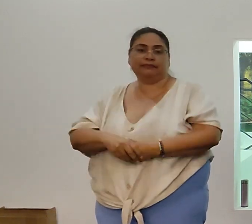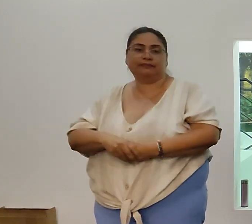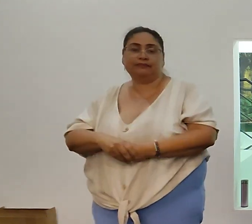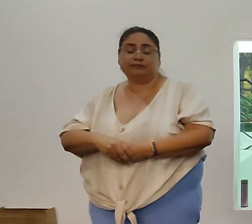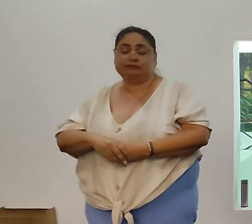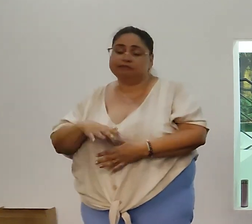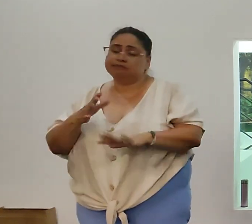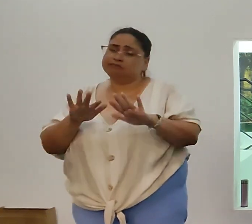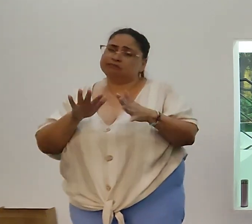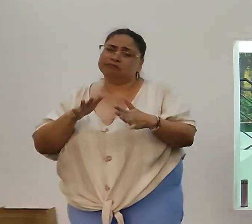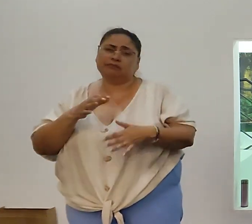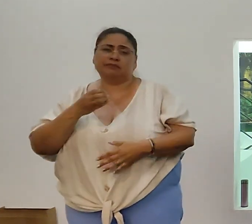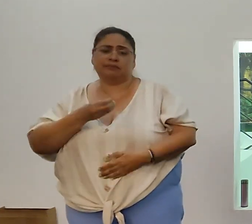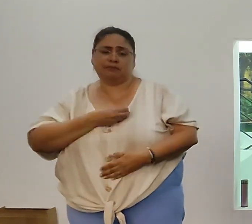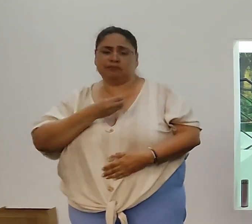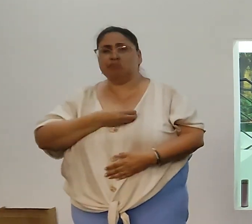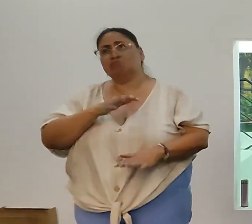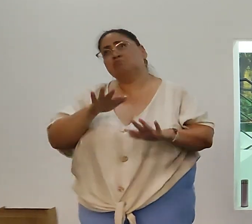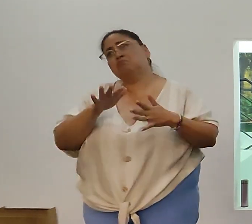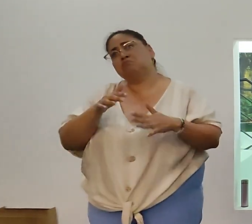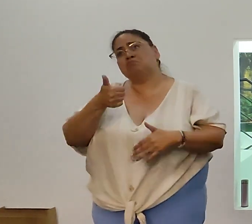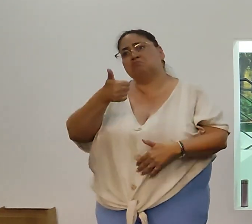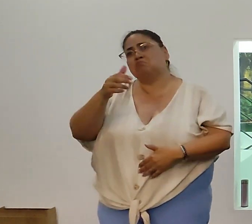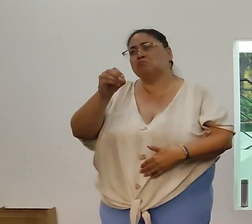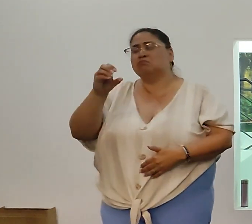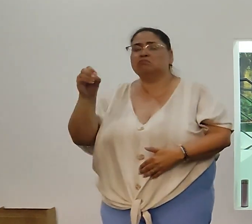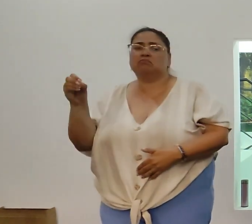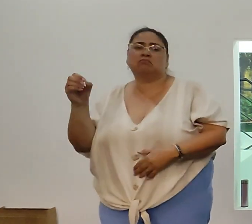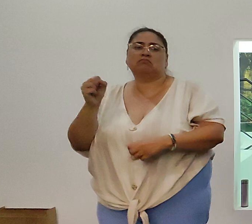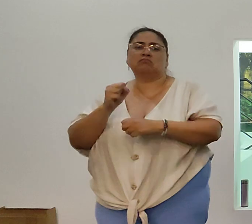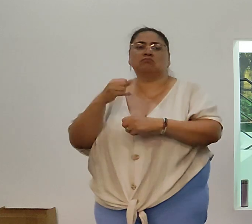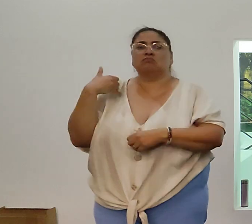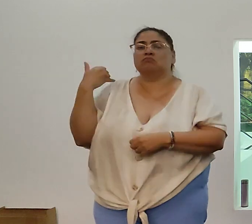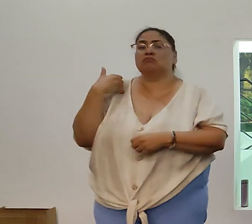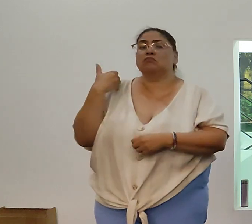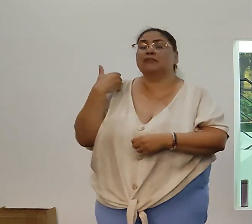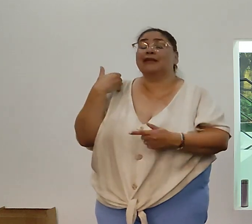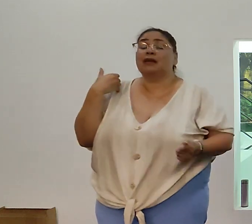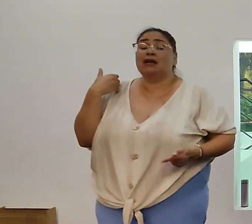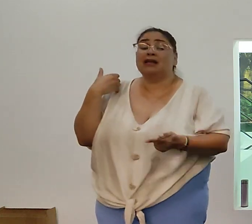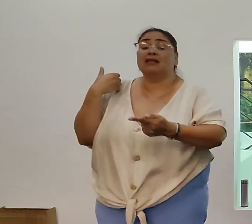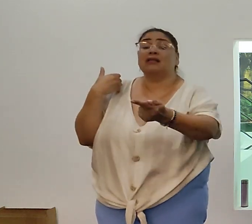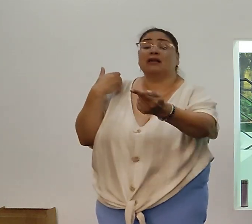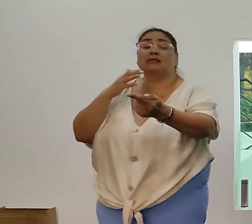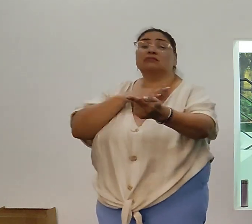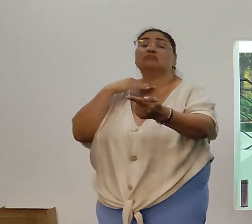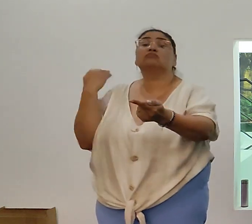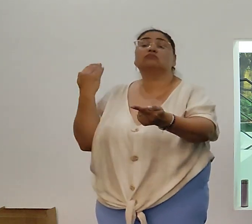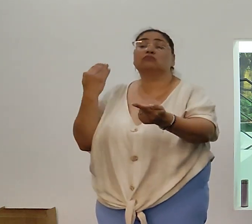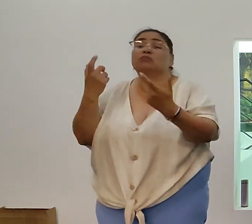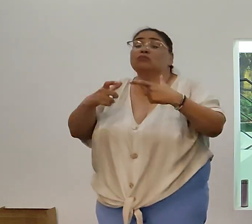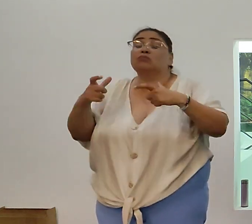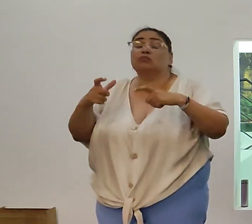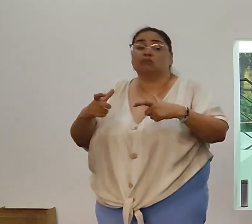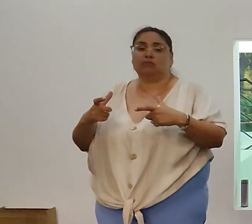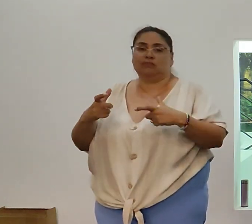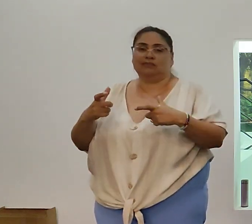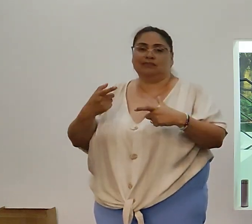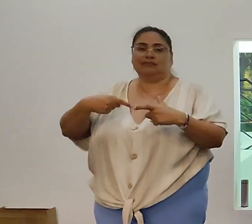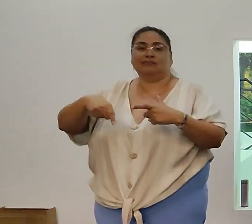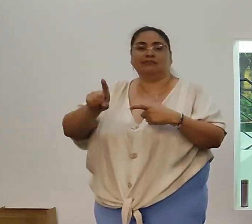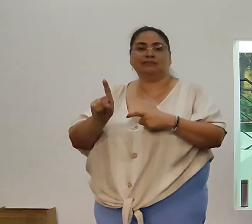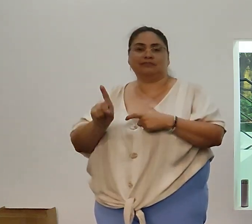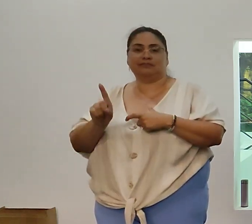Se nós vivemos bem nessa terra, vamos viver até 100 anos, e onde nós vamos passar a eternidade? É esse o ponto. Jesus está